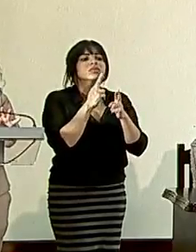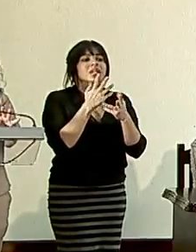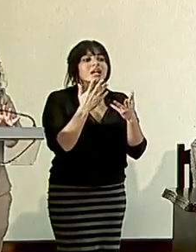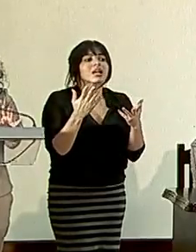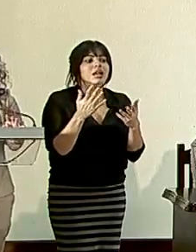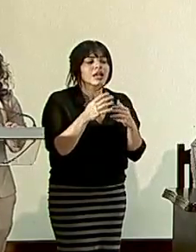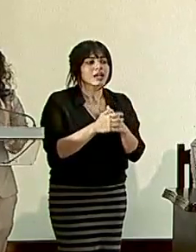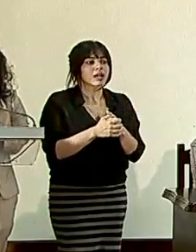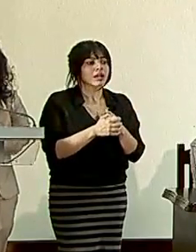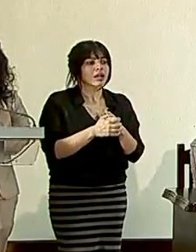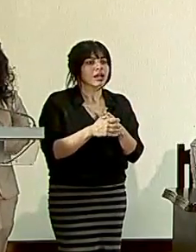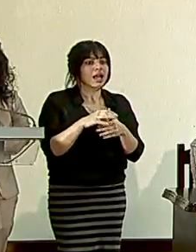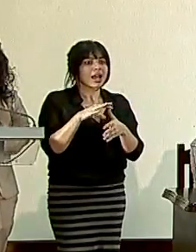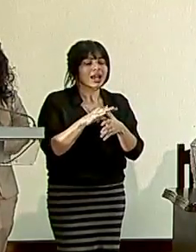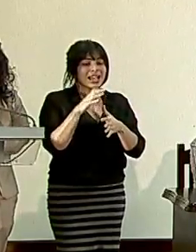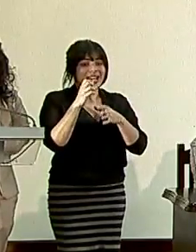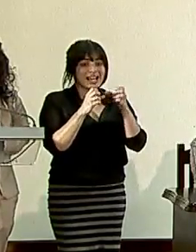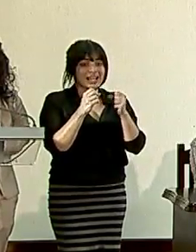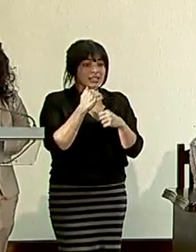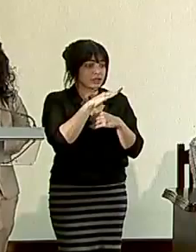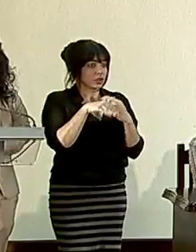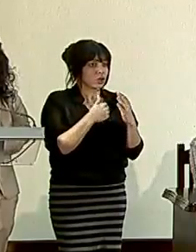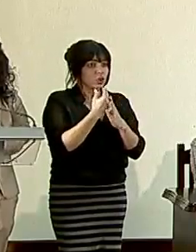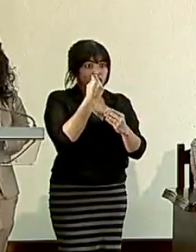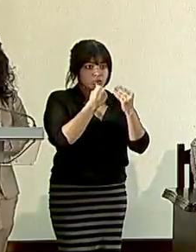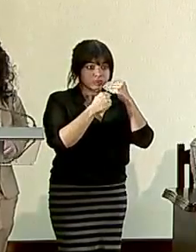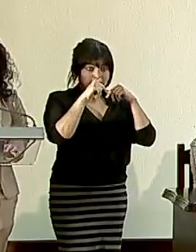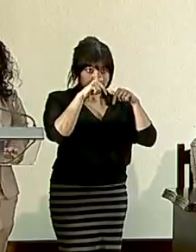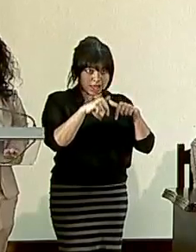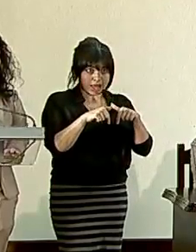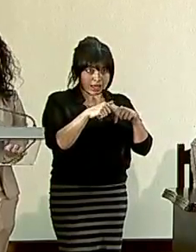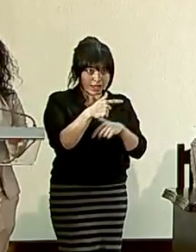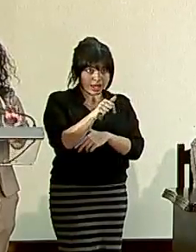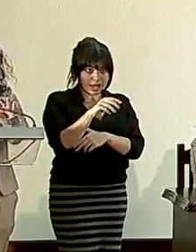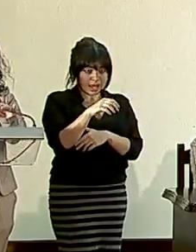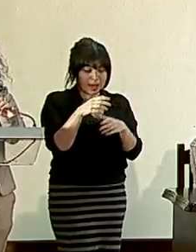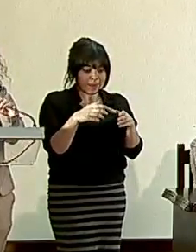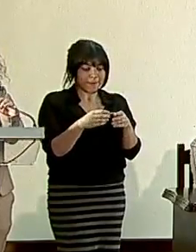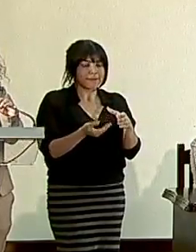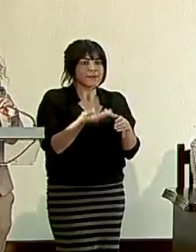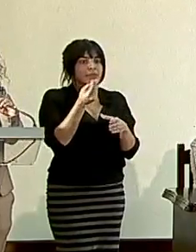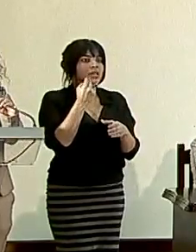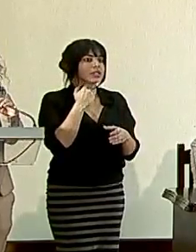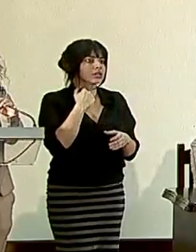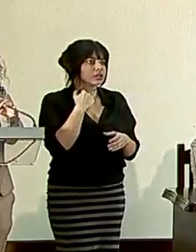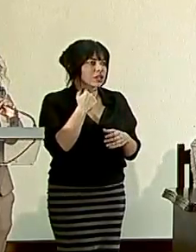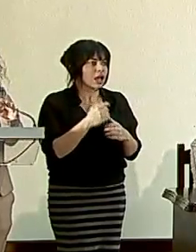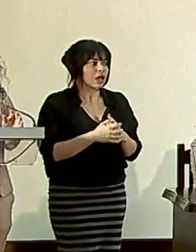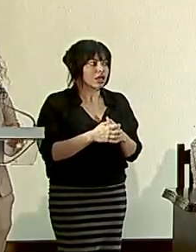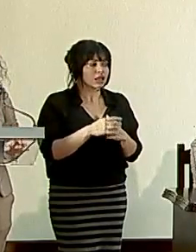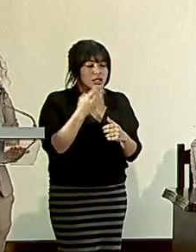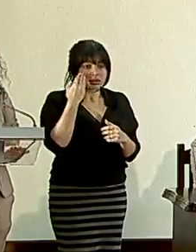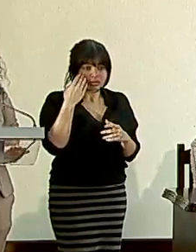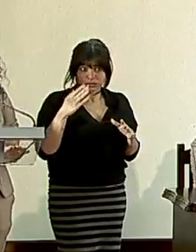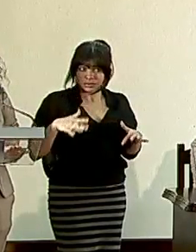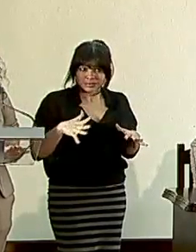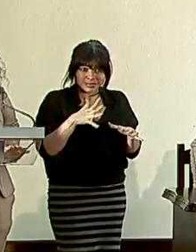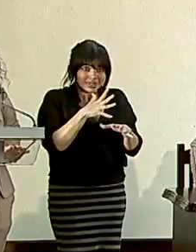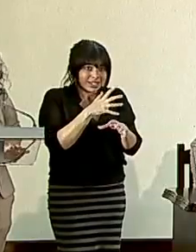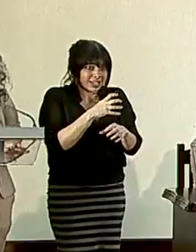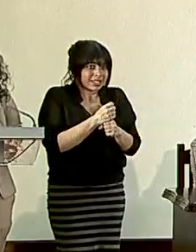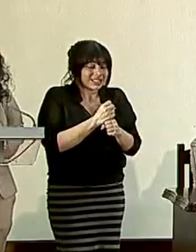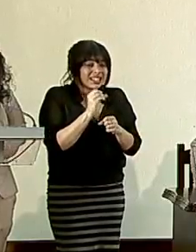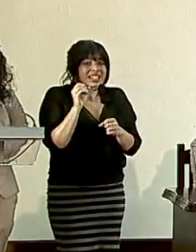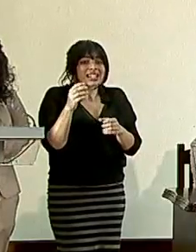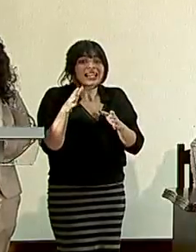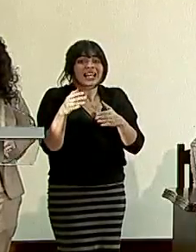la carne, la leche que comemos todos aquí en el Valle Central va a estar más cara. No les ha llegado ni una paca de